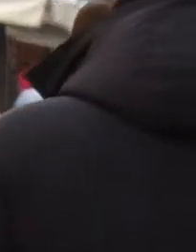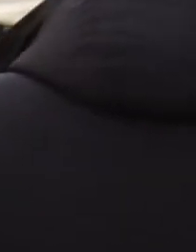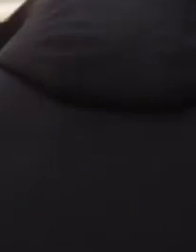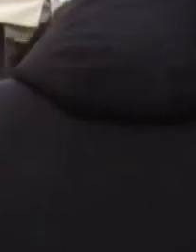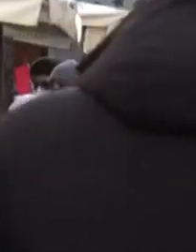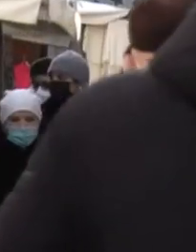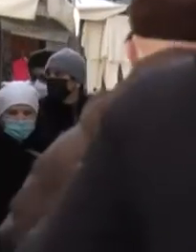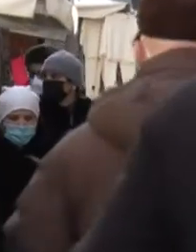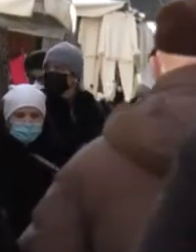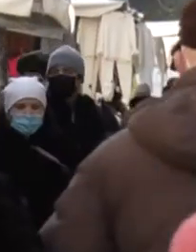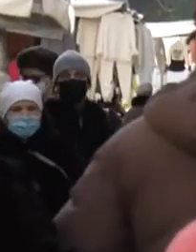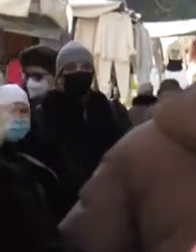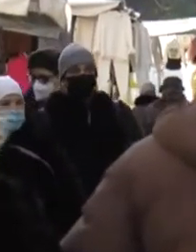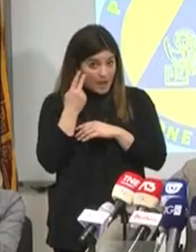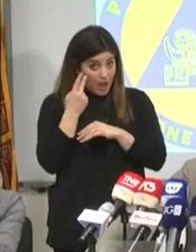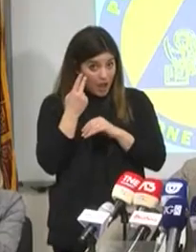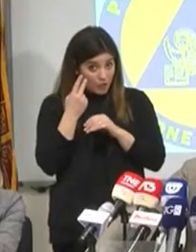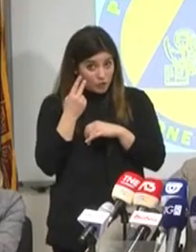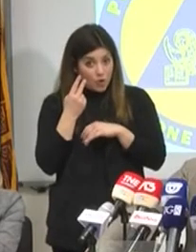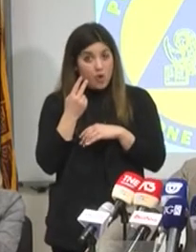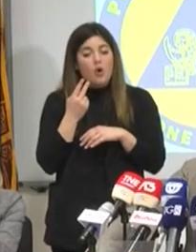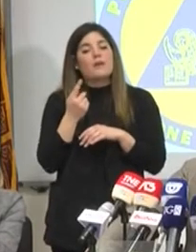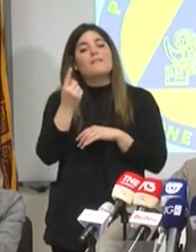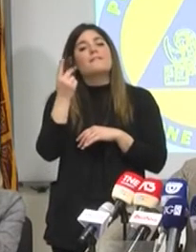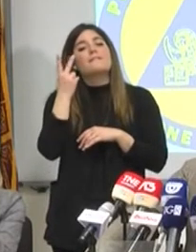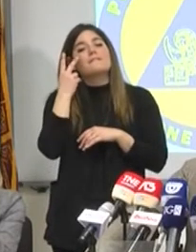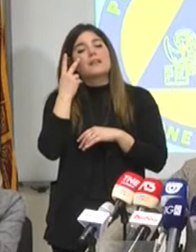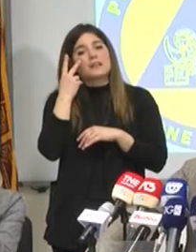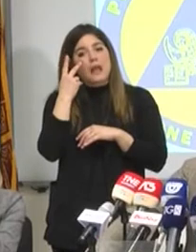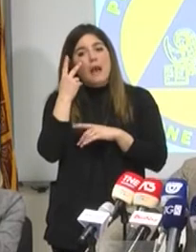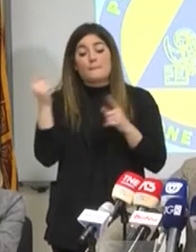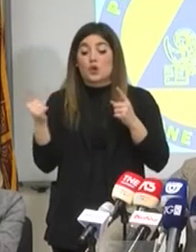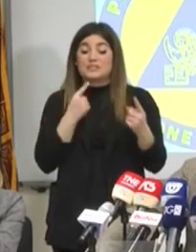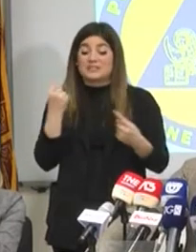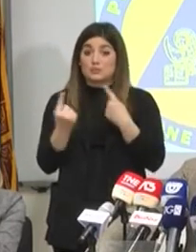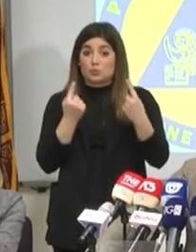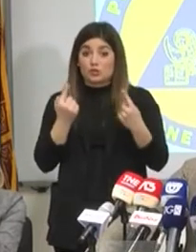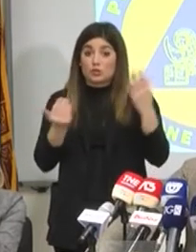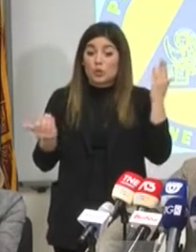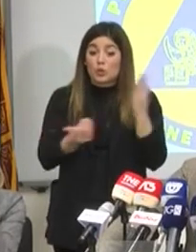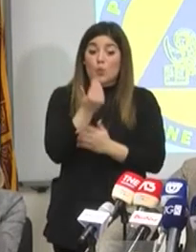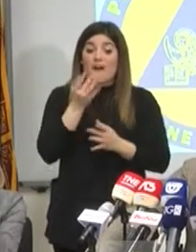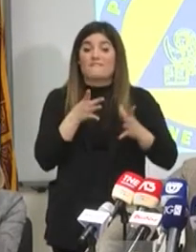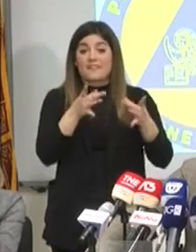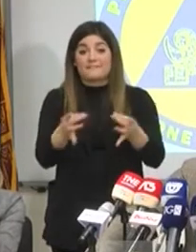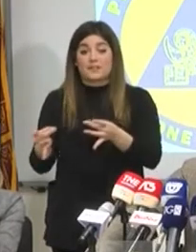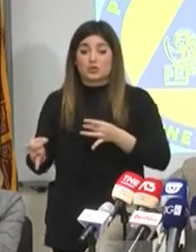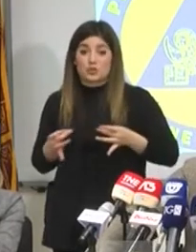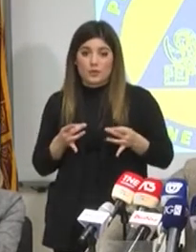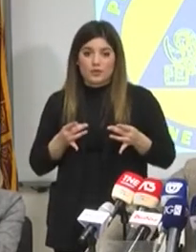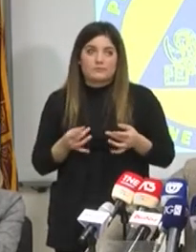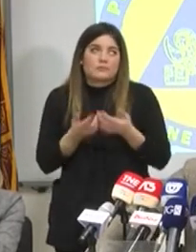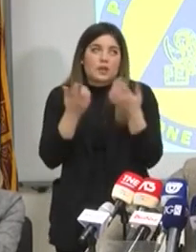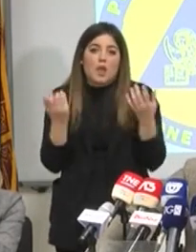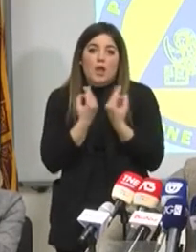fine febbraio. Ci dirà anche quale sarà lo stato dell'arte rispetto alle nuove infezioni. Cioè, sarà innegabile che avremo